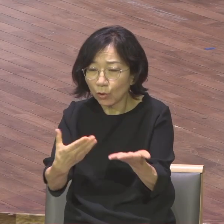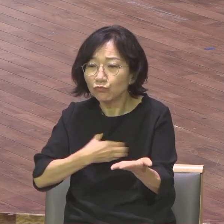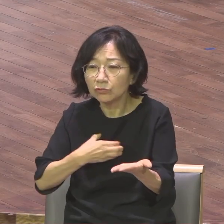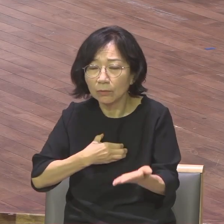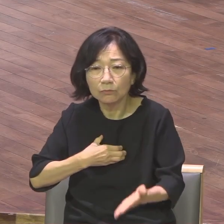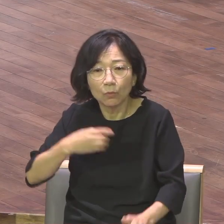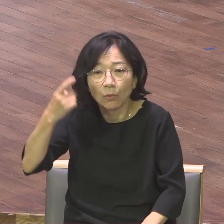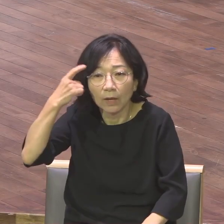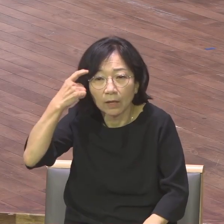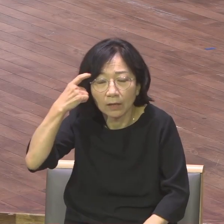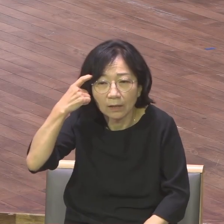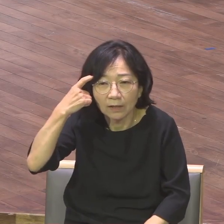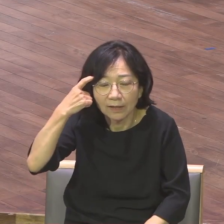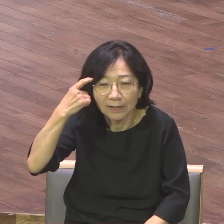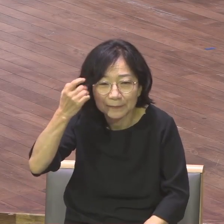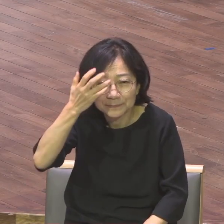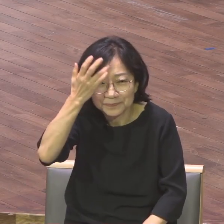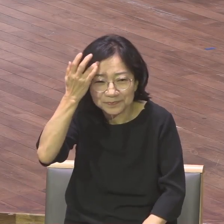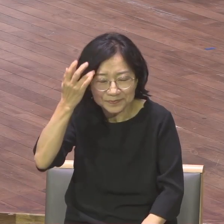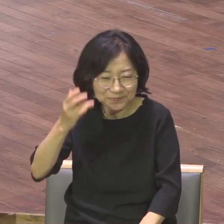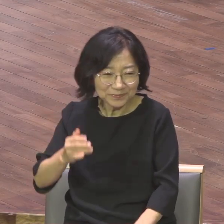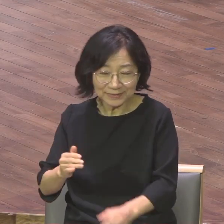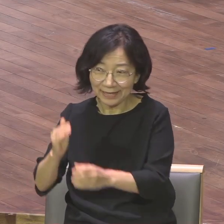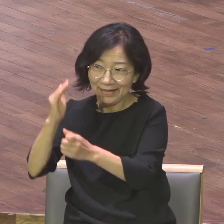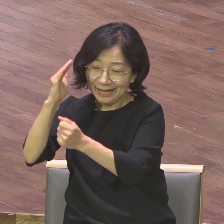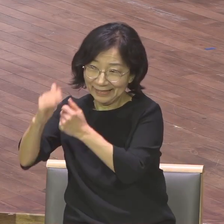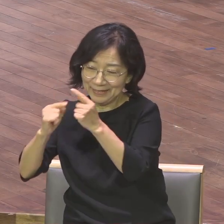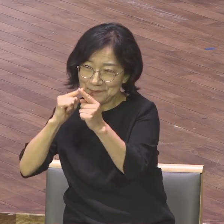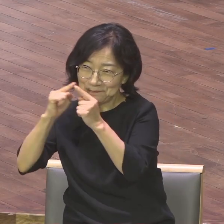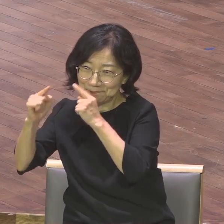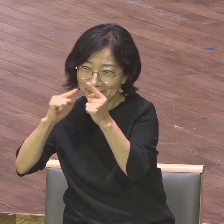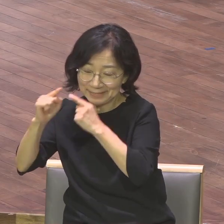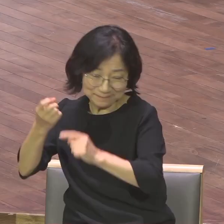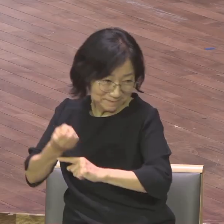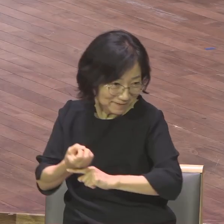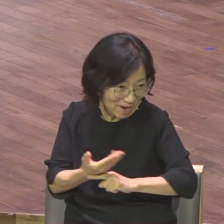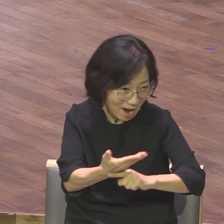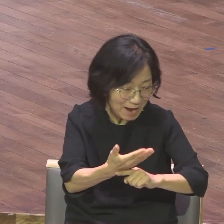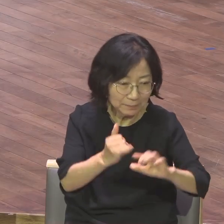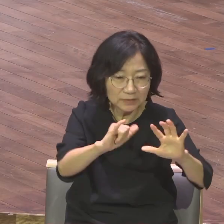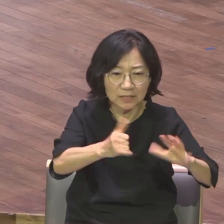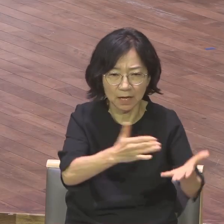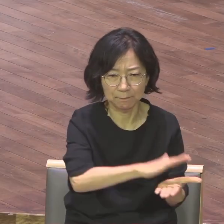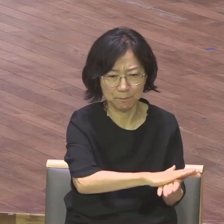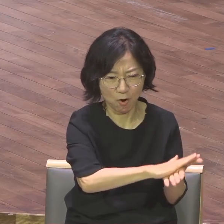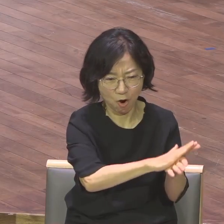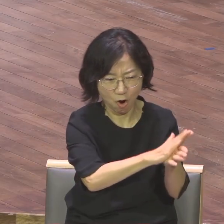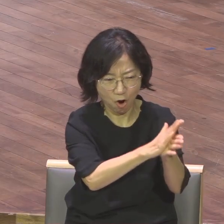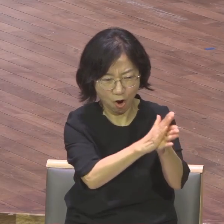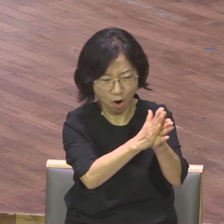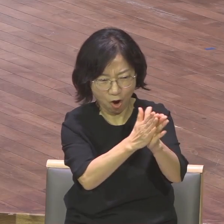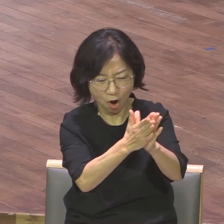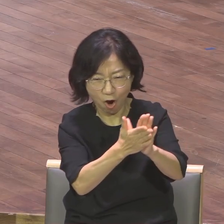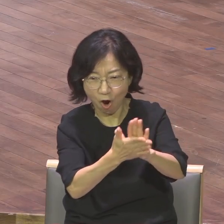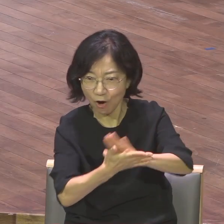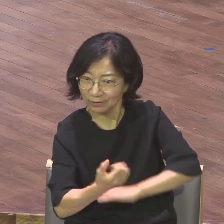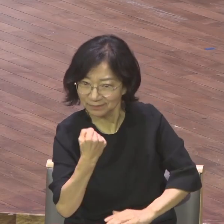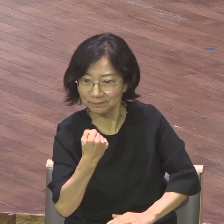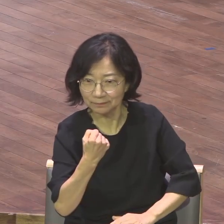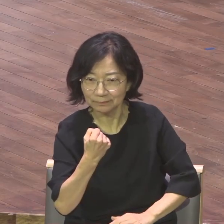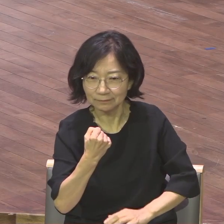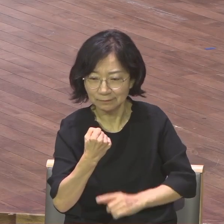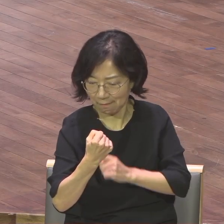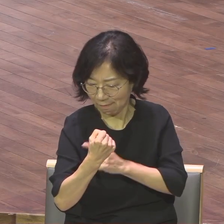것은요, 하나님의 말씀을 통해서 세상을 변화시키는 능력이 있기 때문에 그런 거예요. 위험한